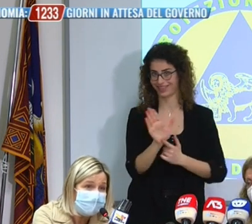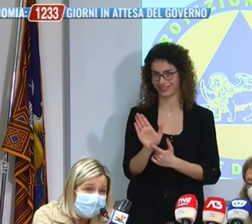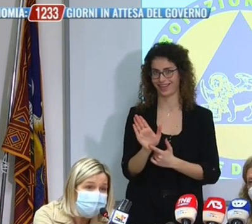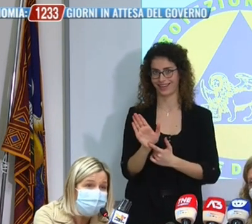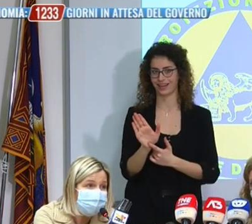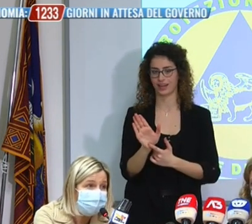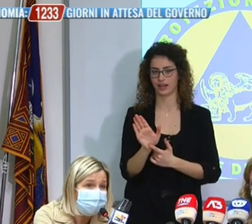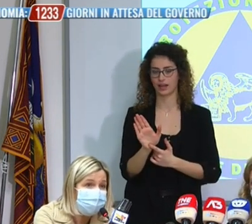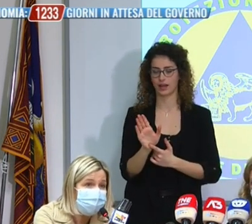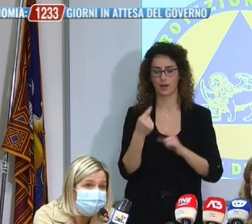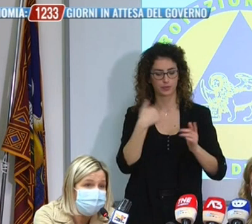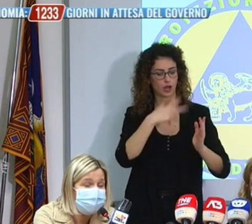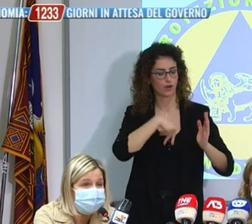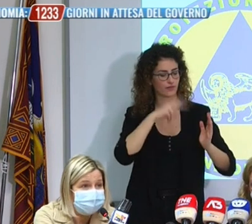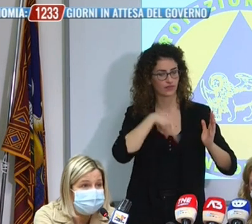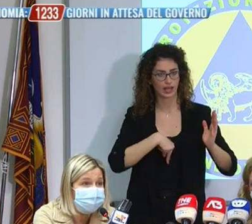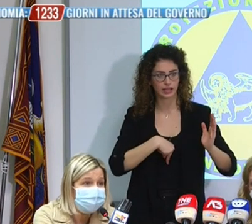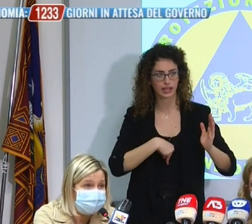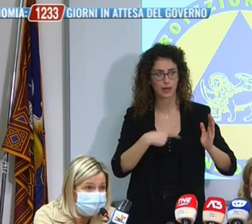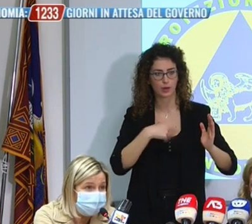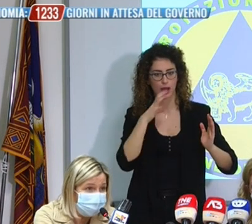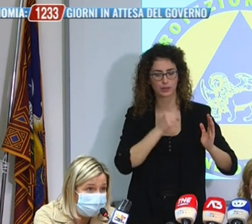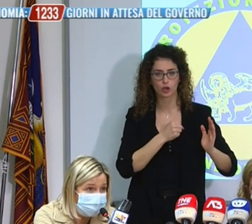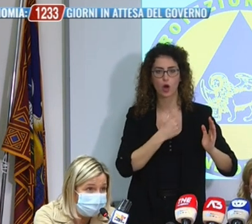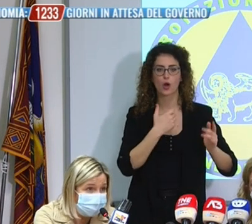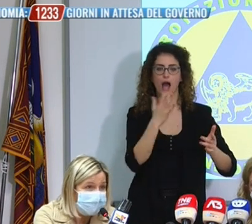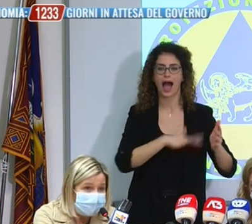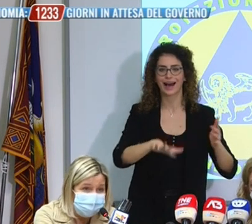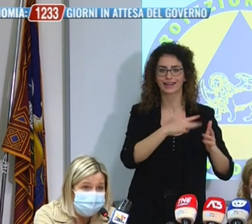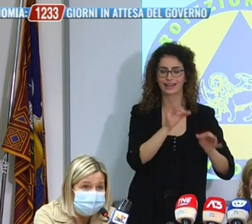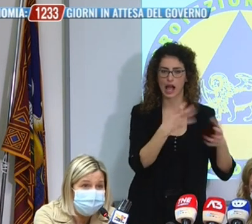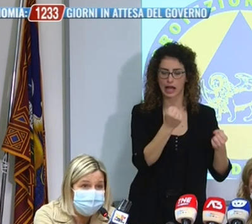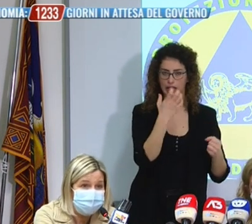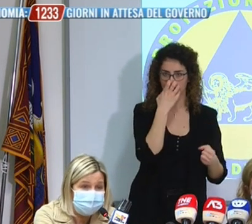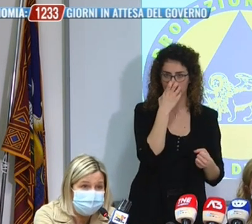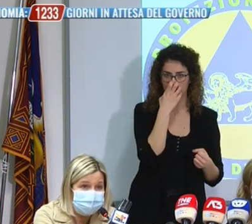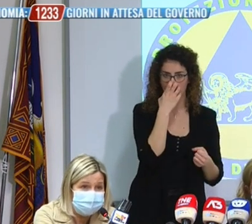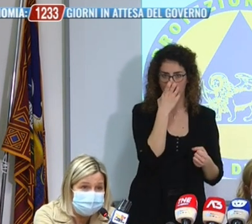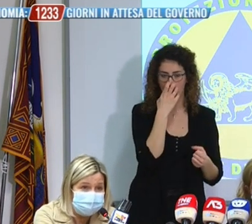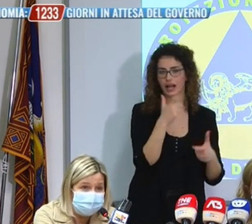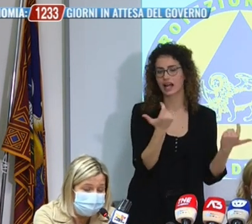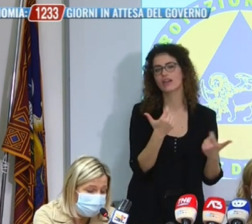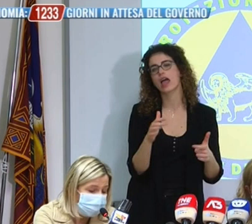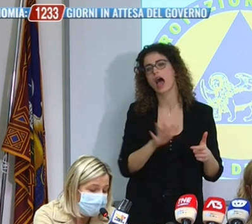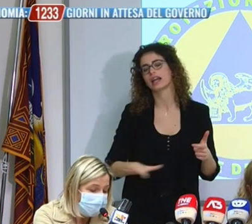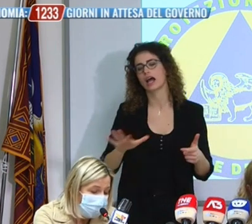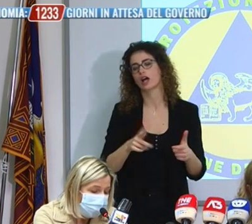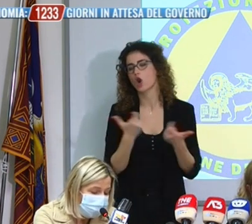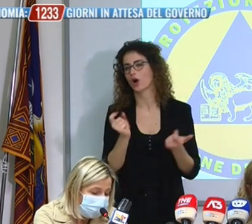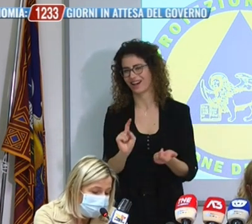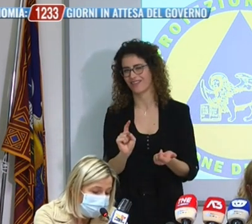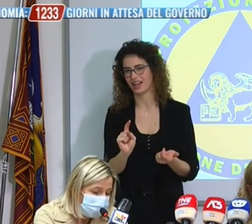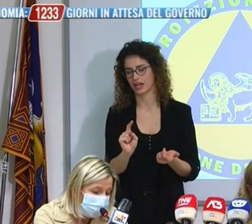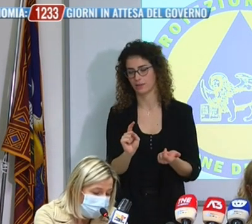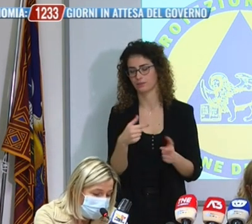Presidente, lì monitoriamo l'occupazione area critica e area non critica. E so, è il discorso che vi diceva il Presidente prima. Quando